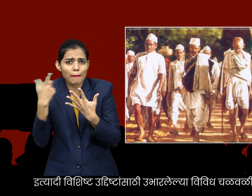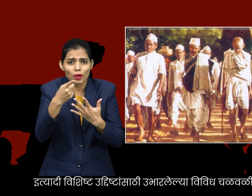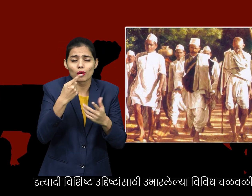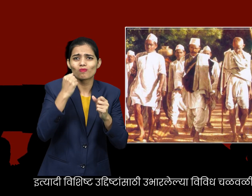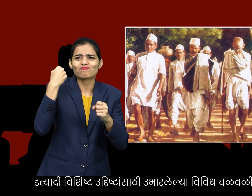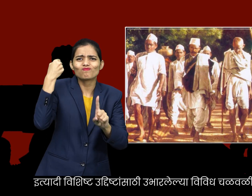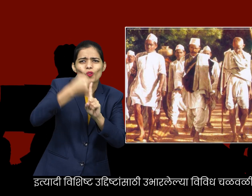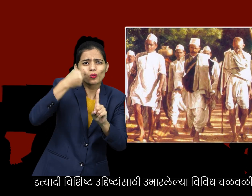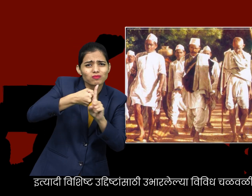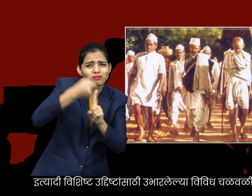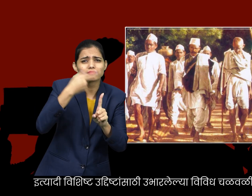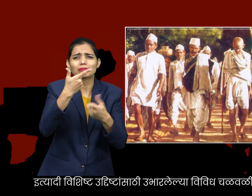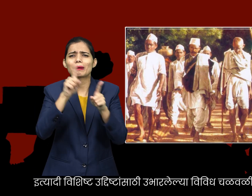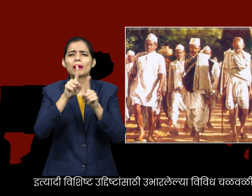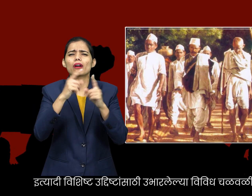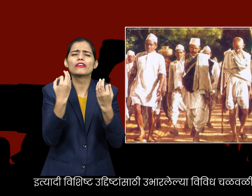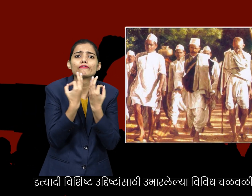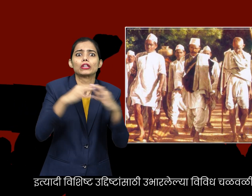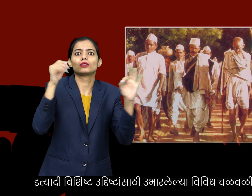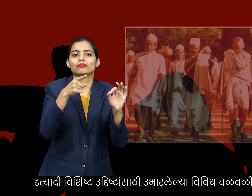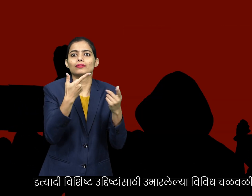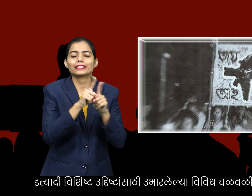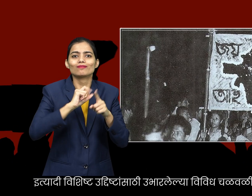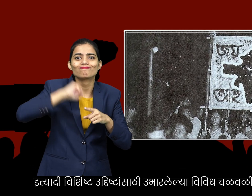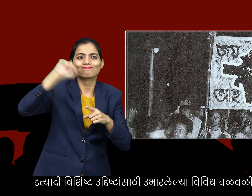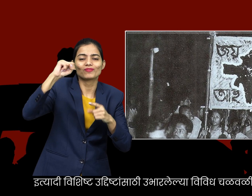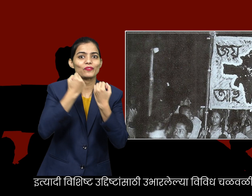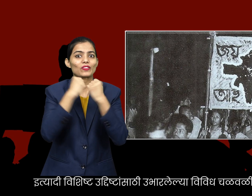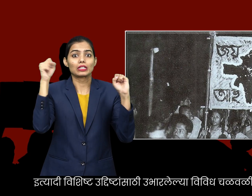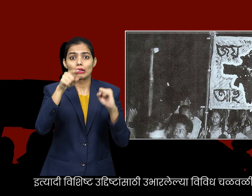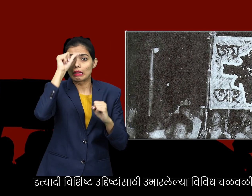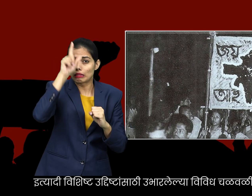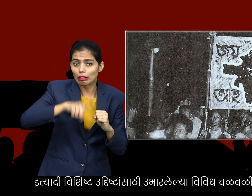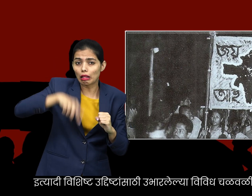विशिष्ट उद्दिष्टांसाठी उभारलेल्या विविध चळवळींबद्दल शिकलात.